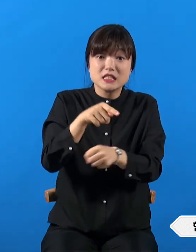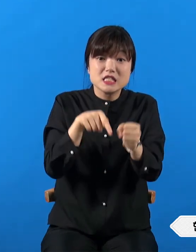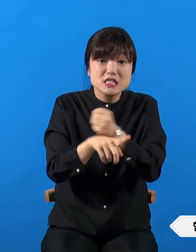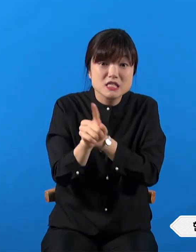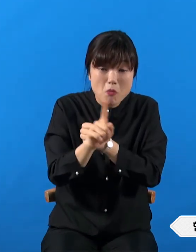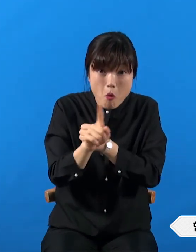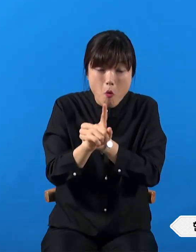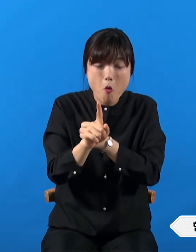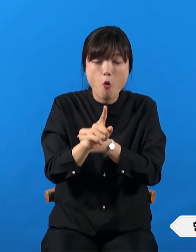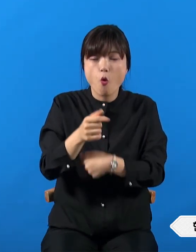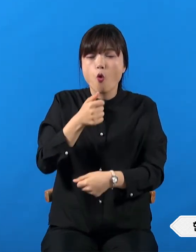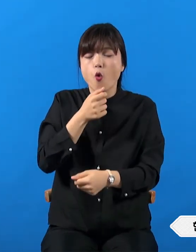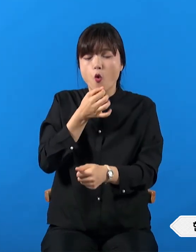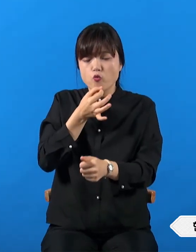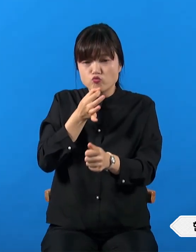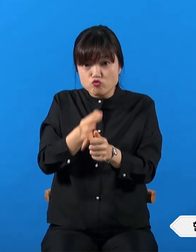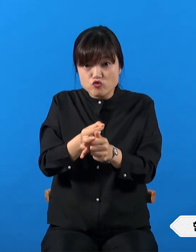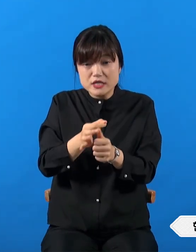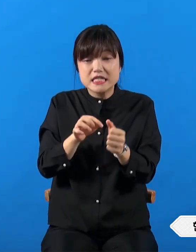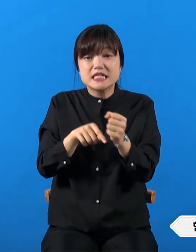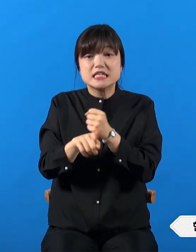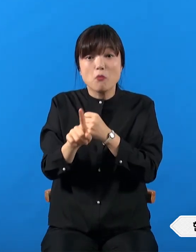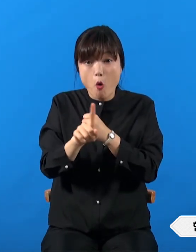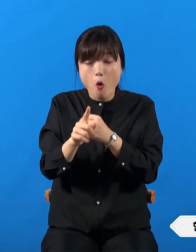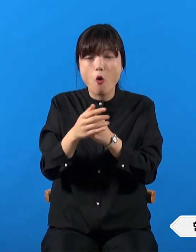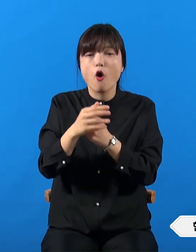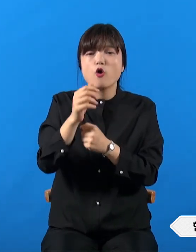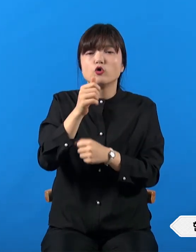그것을 중보자라고 합니다. 중보자.